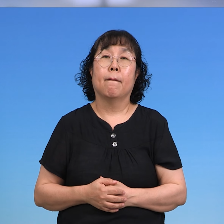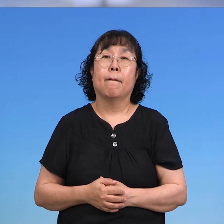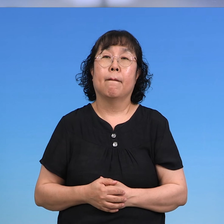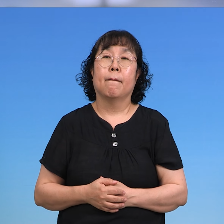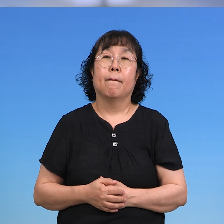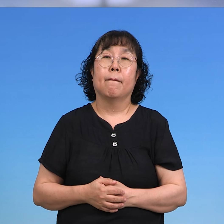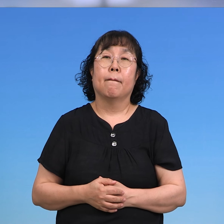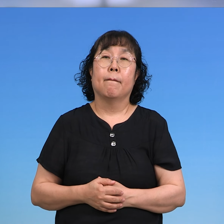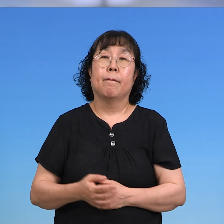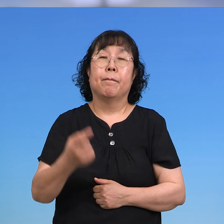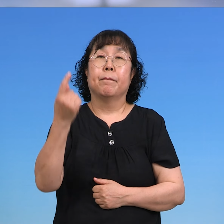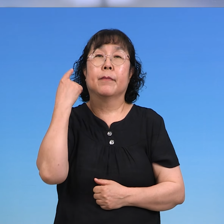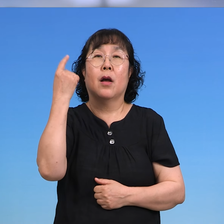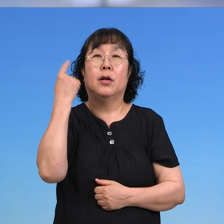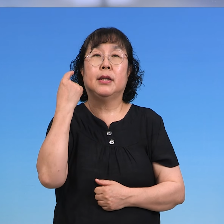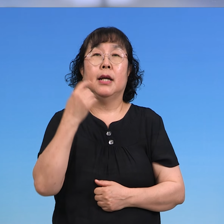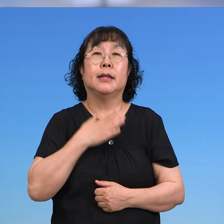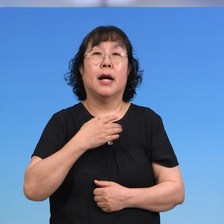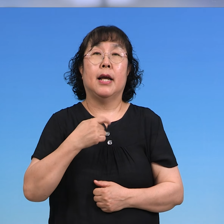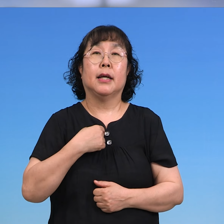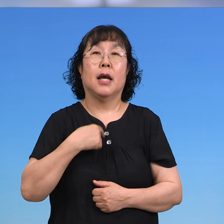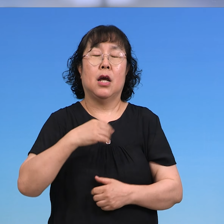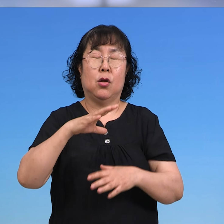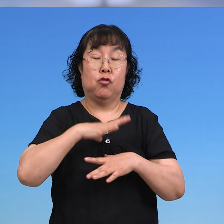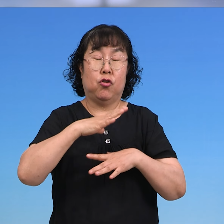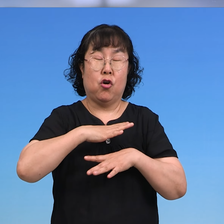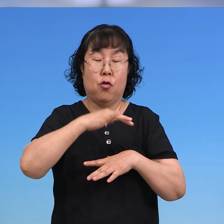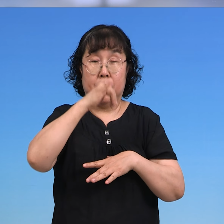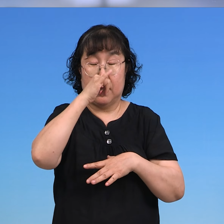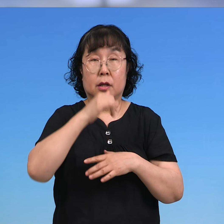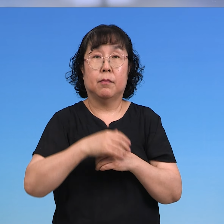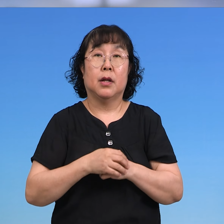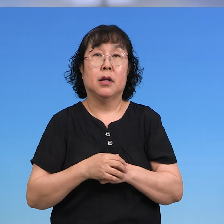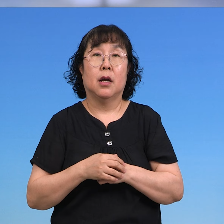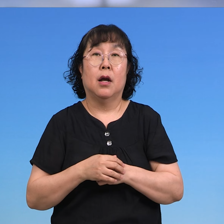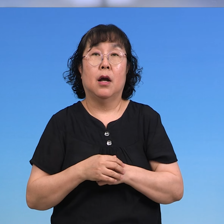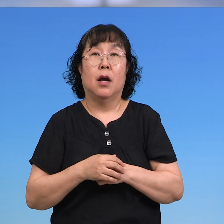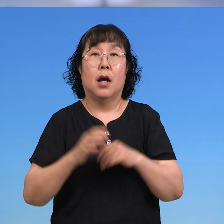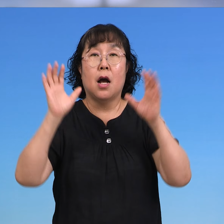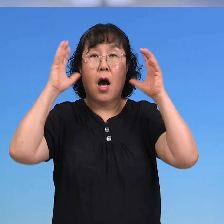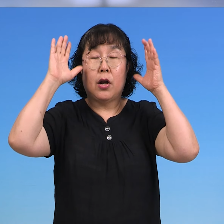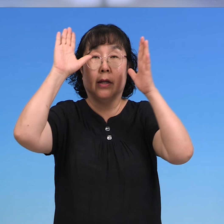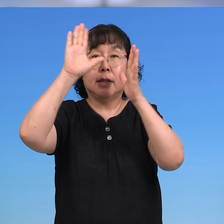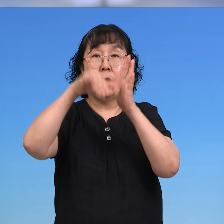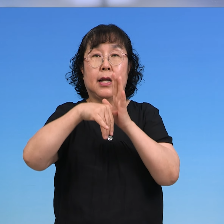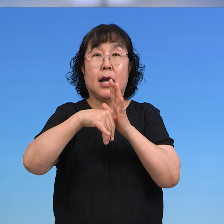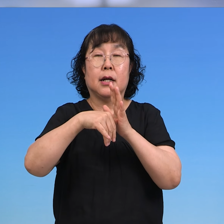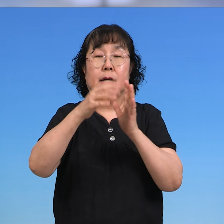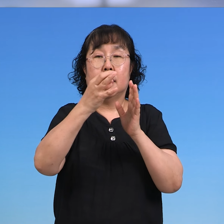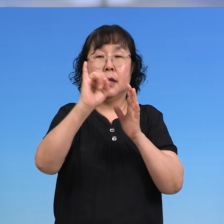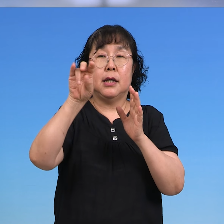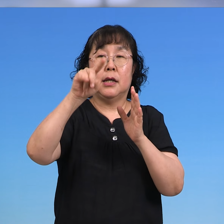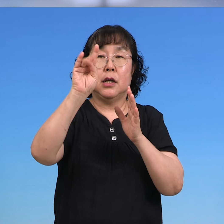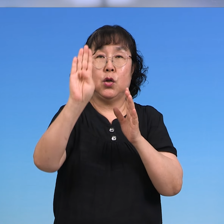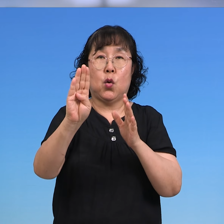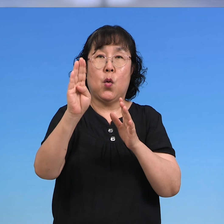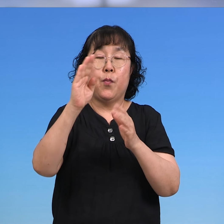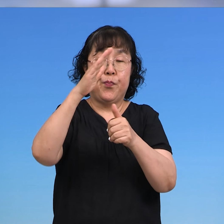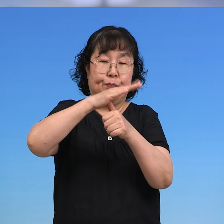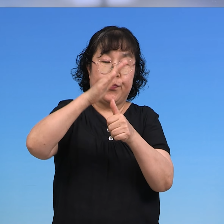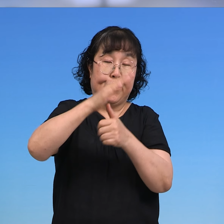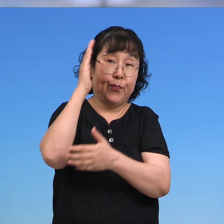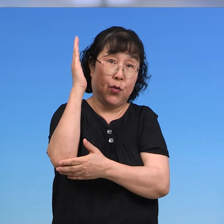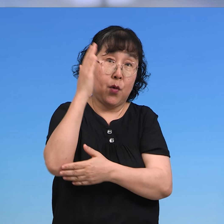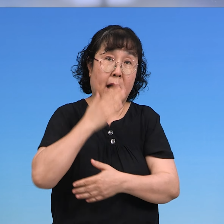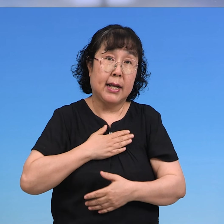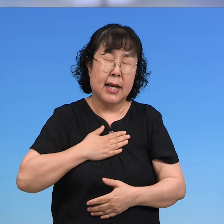어떻게 찾아왔는가 하니까 여러분 그 어릴 때 그 이솝 우화 아시죠? 그 아들하고 아버지가